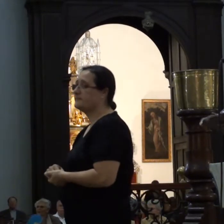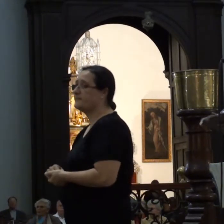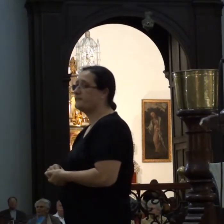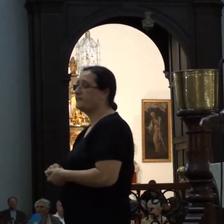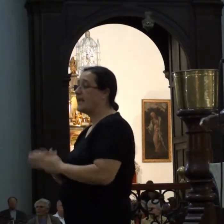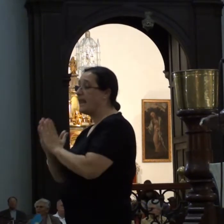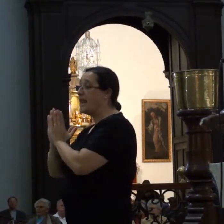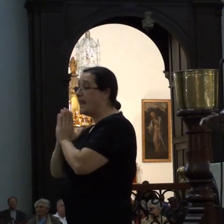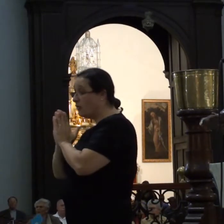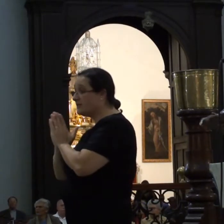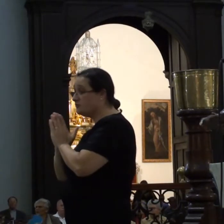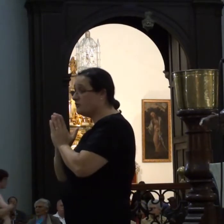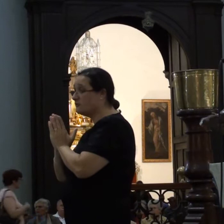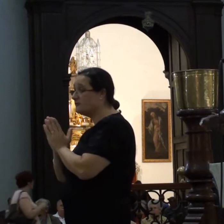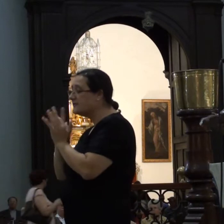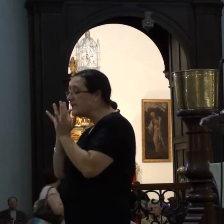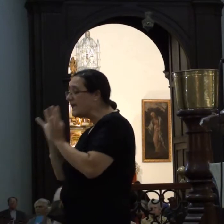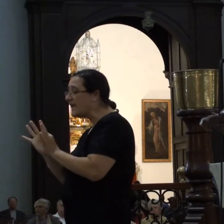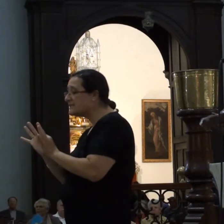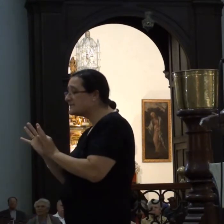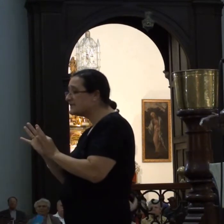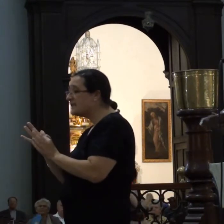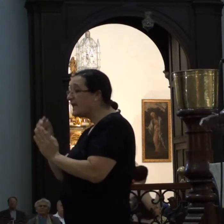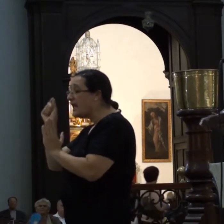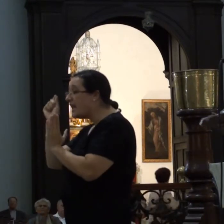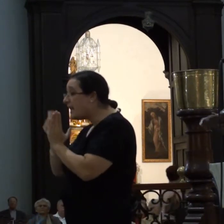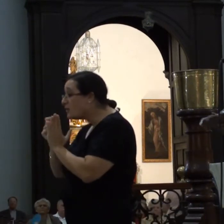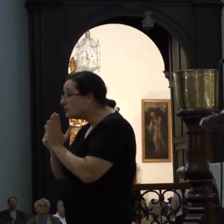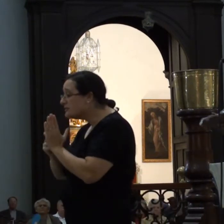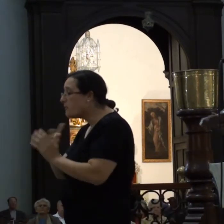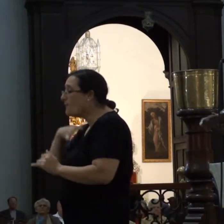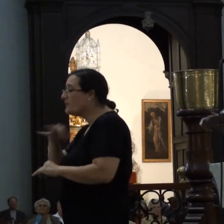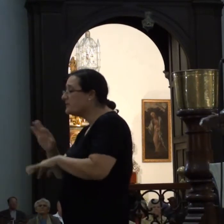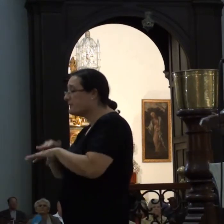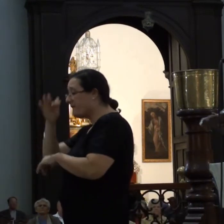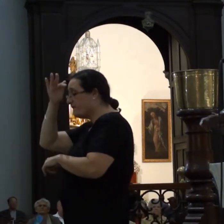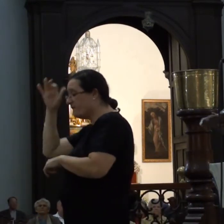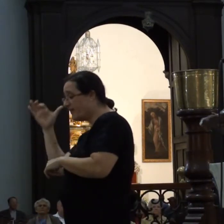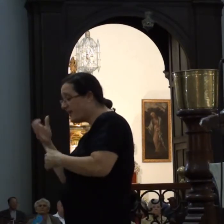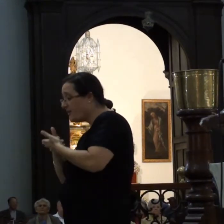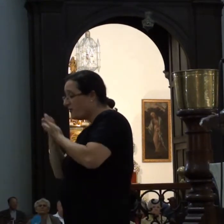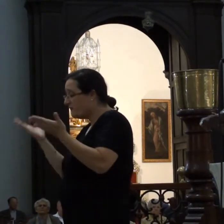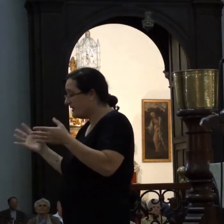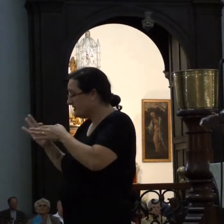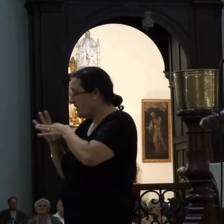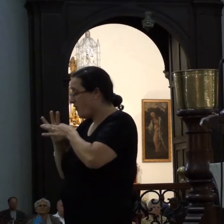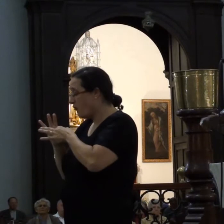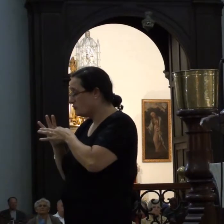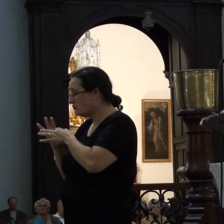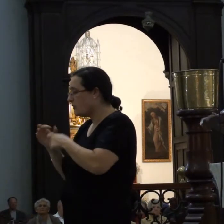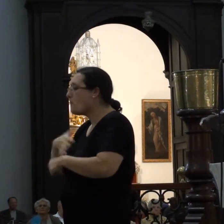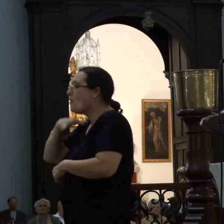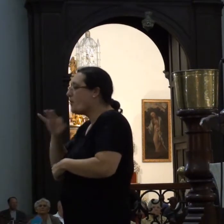la oración es la condición de posibilidad para que la fe y la confianza crezcan y se fortalezcan